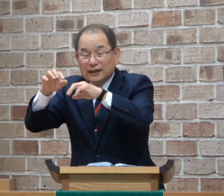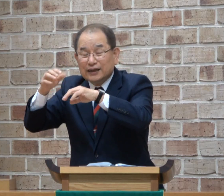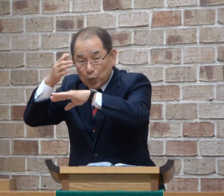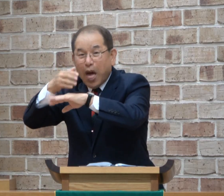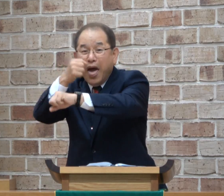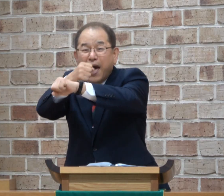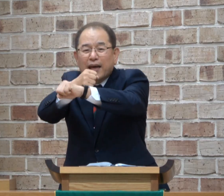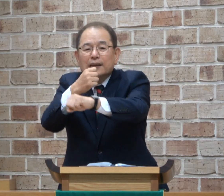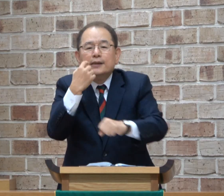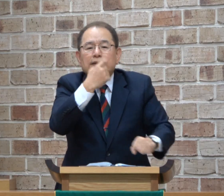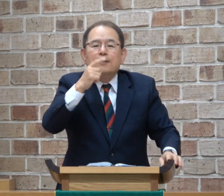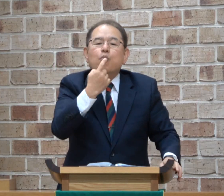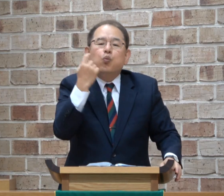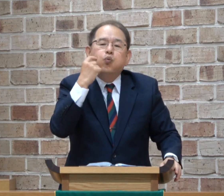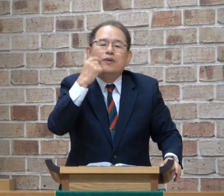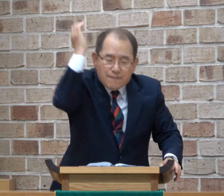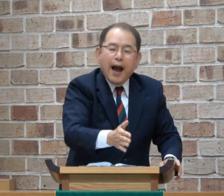다음에 감사하지, 그것은 거짓입니다.